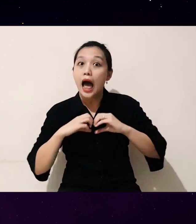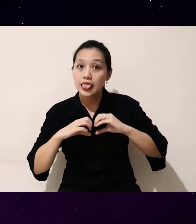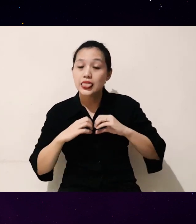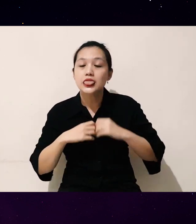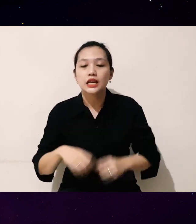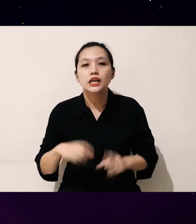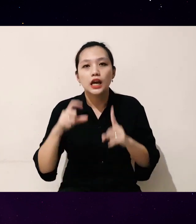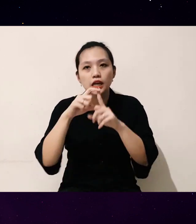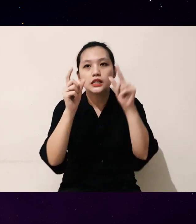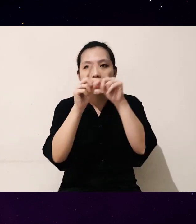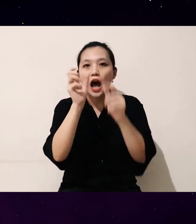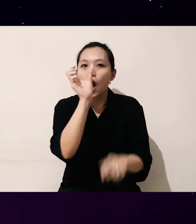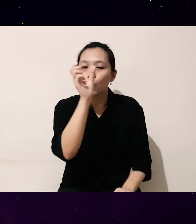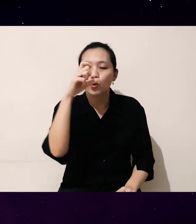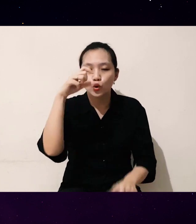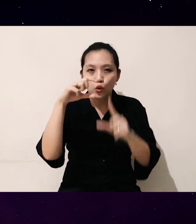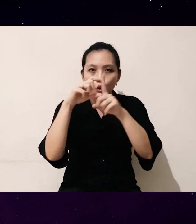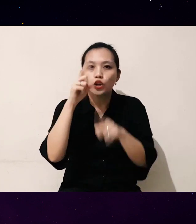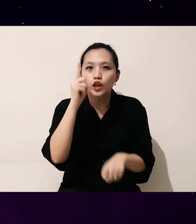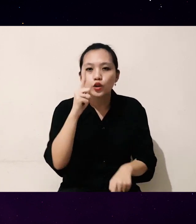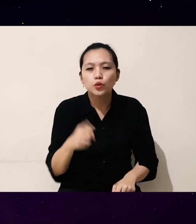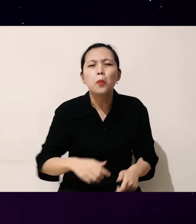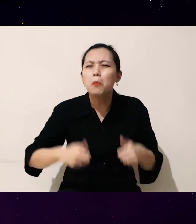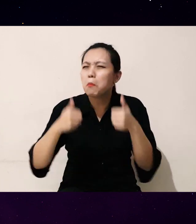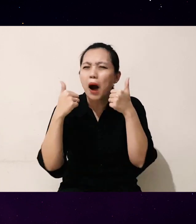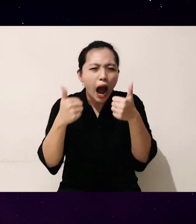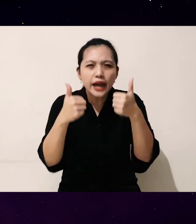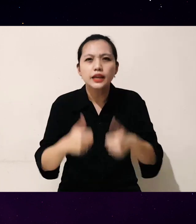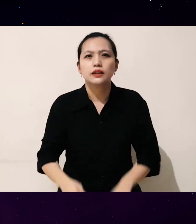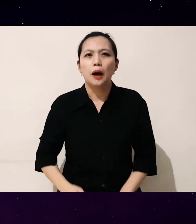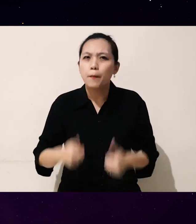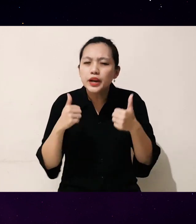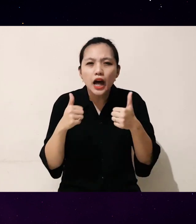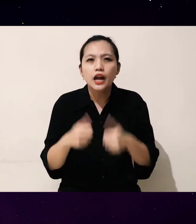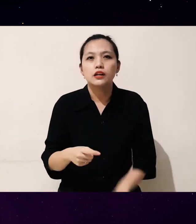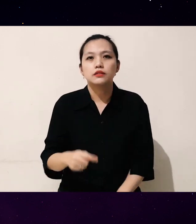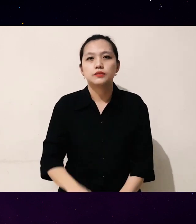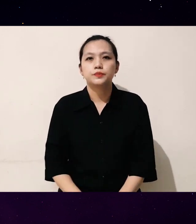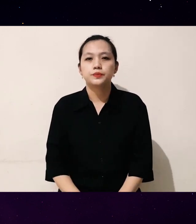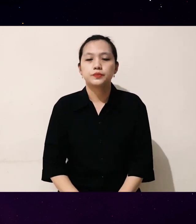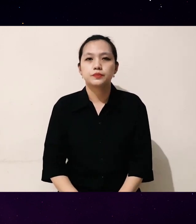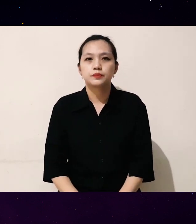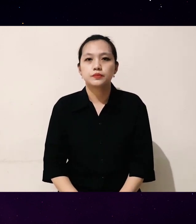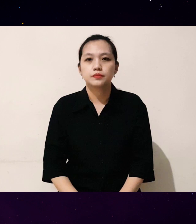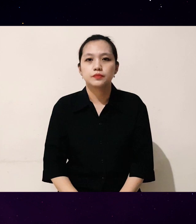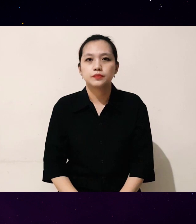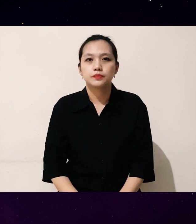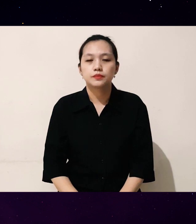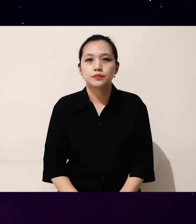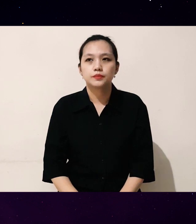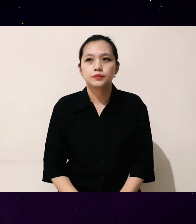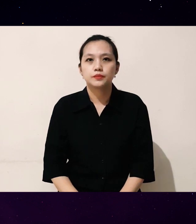Daud, Tuhan mengukuhkan rencananya yang begitu luar biasa di dalam kehidupan Daud. Dan